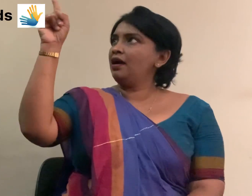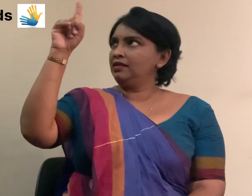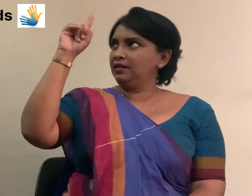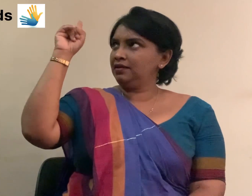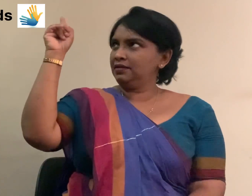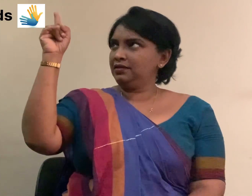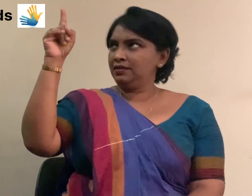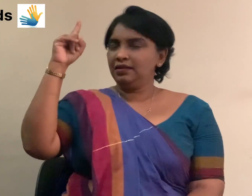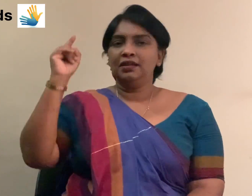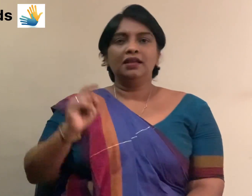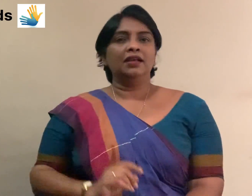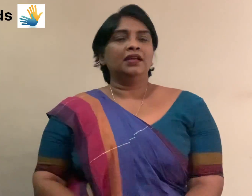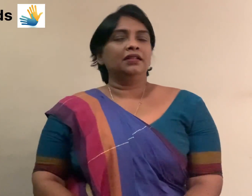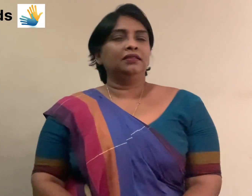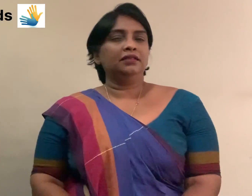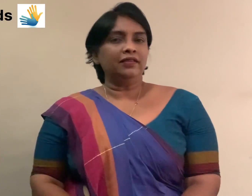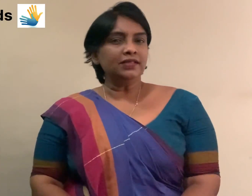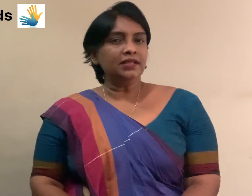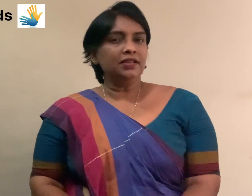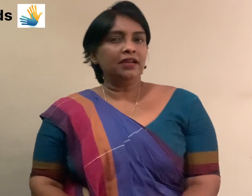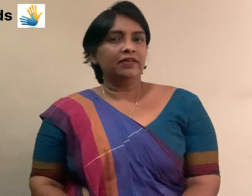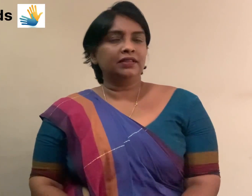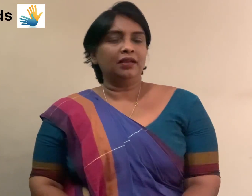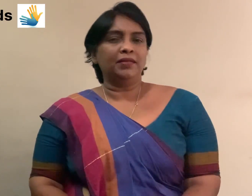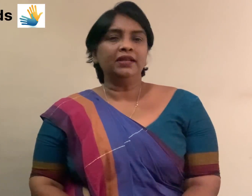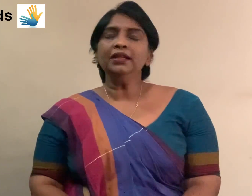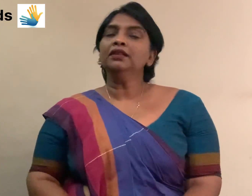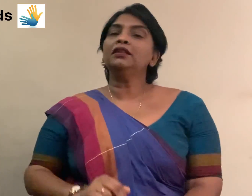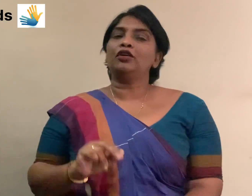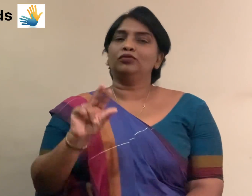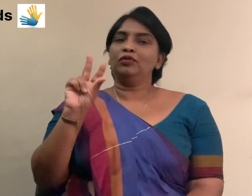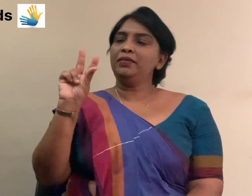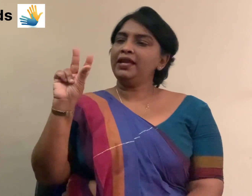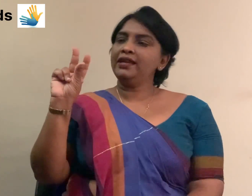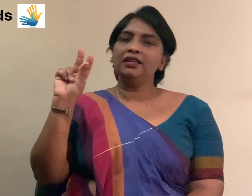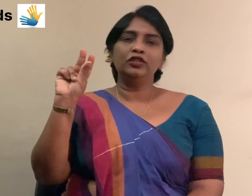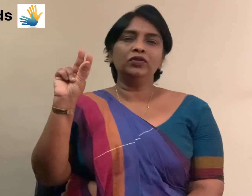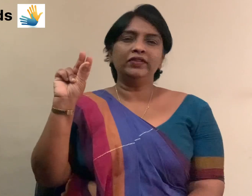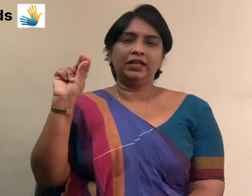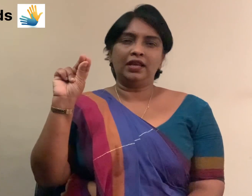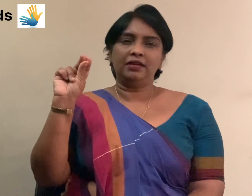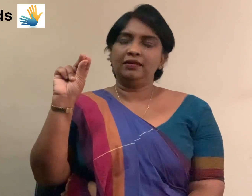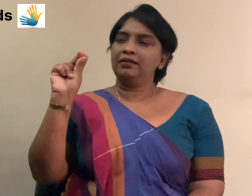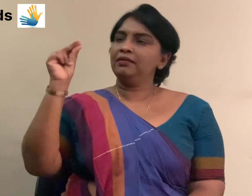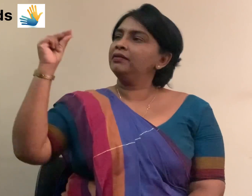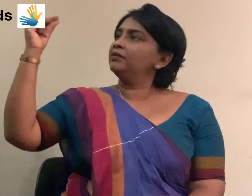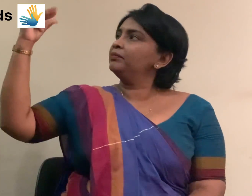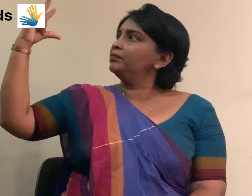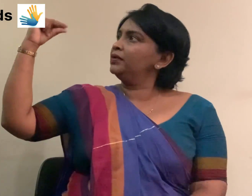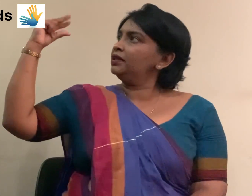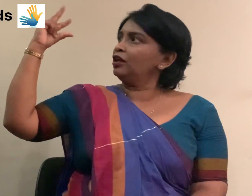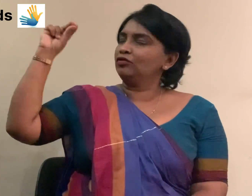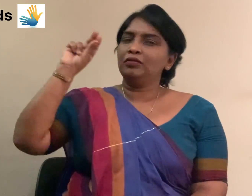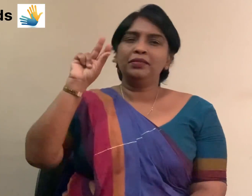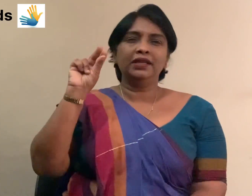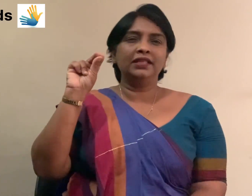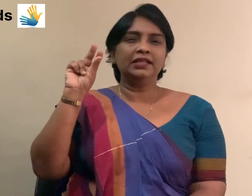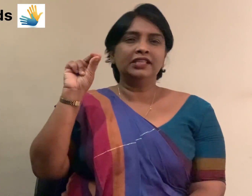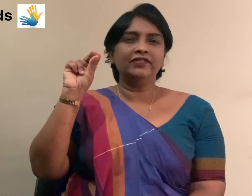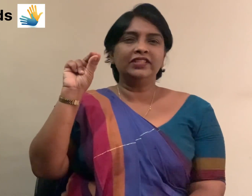හඳ. තව සංඥාවක් තමයි තරු. මේ ඇඟිලි තුන විතරයි. මේ තරු. මේක දිලිසෙන විදිහට